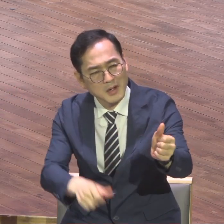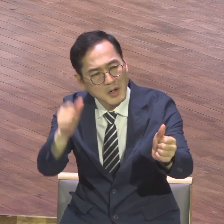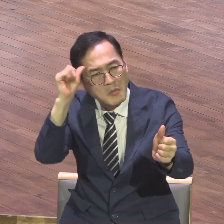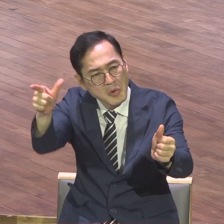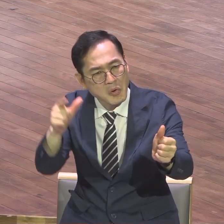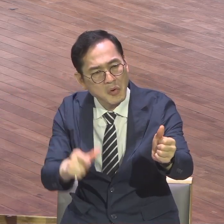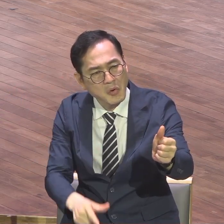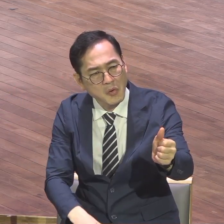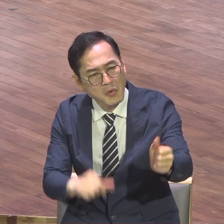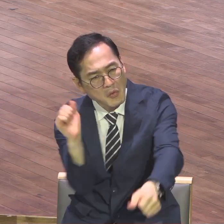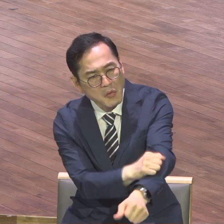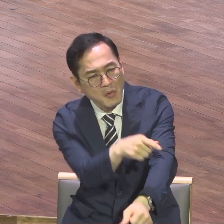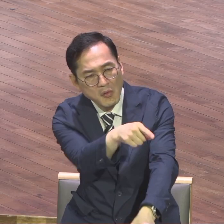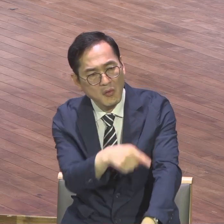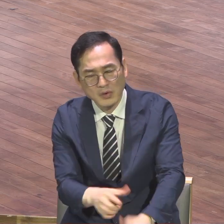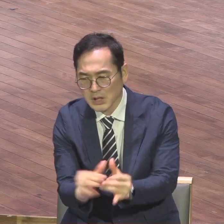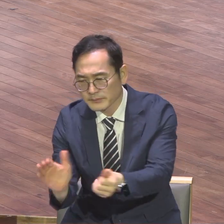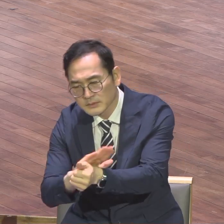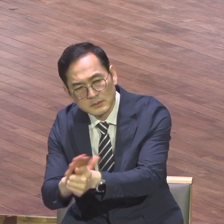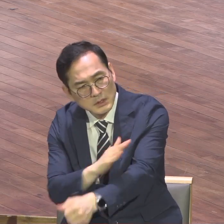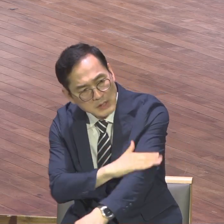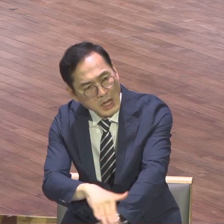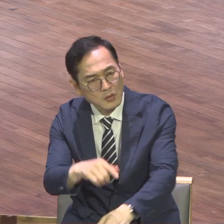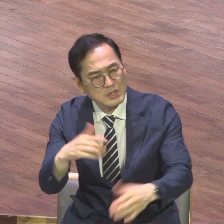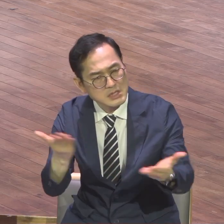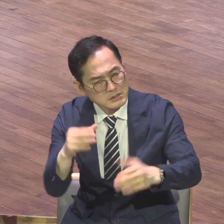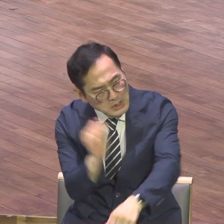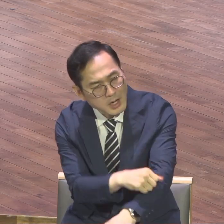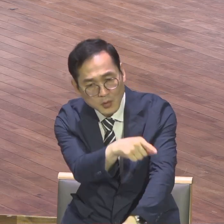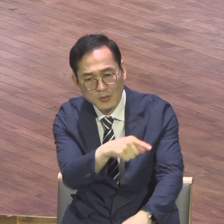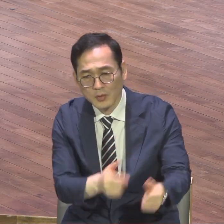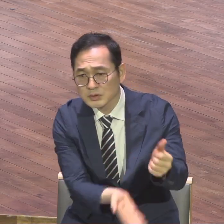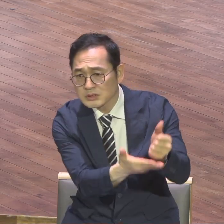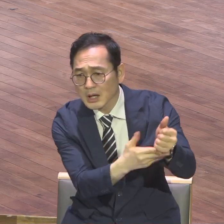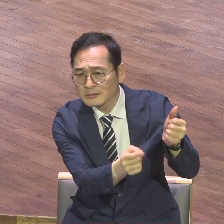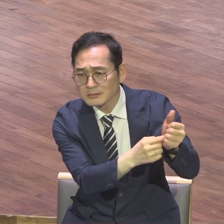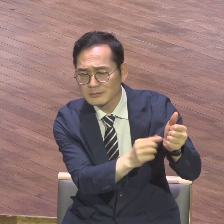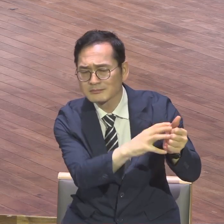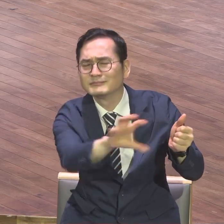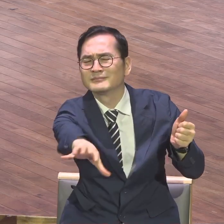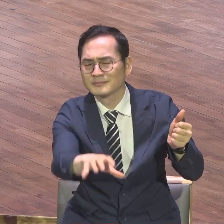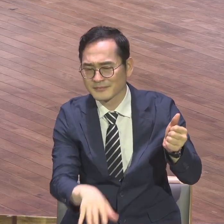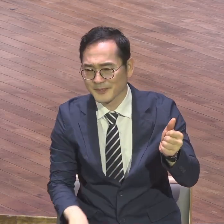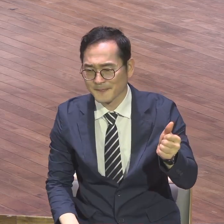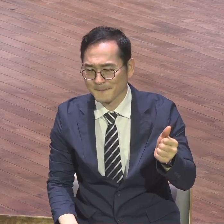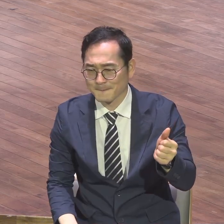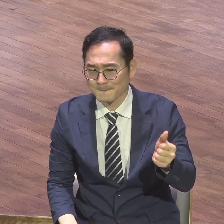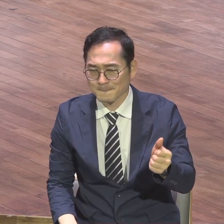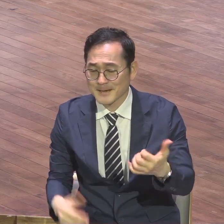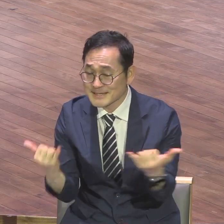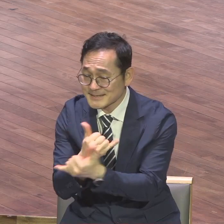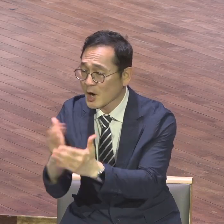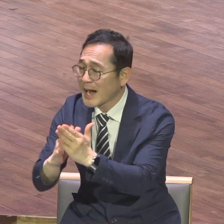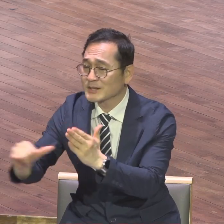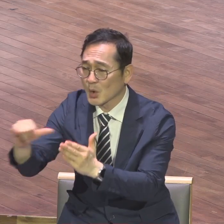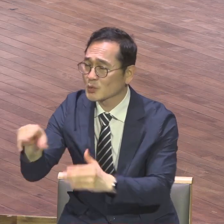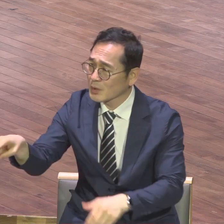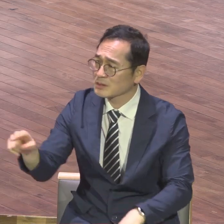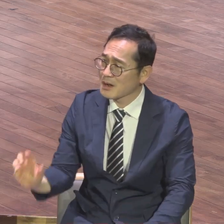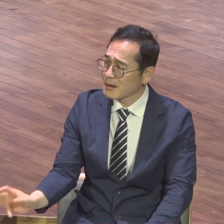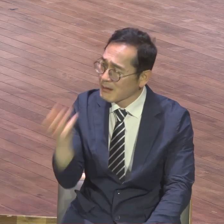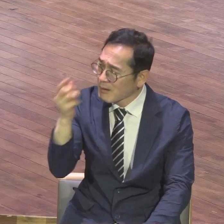모두 입에서 다 칭찬해. 이 정상적 그리스도인이에요. 친척들도 그래. 집안 사람들도 다 정말